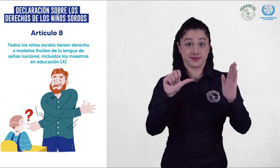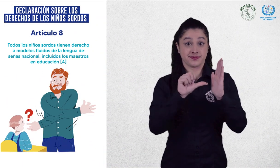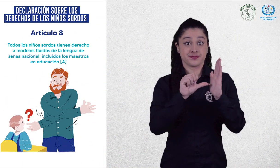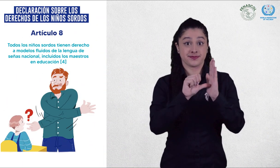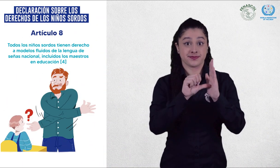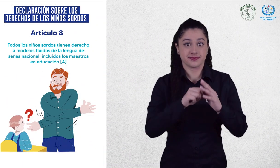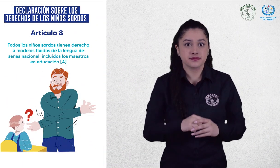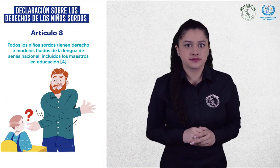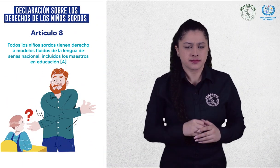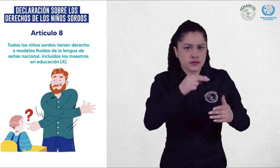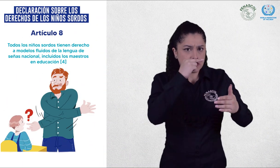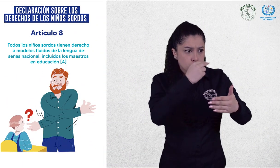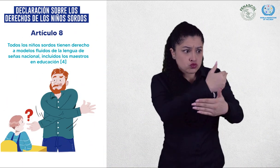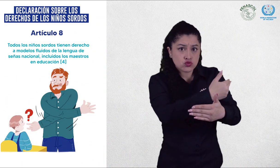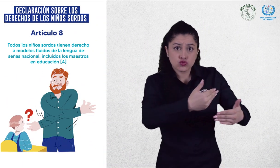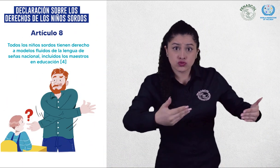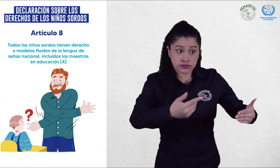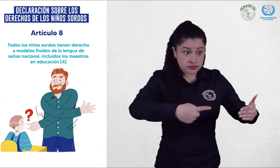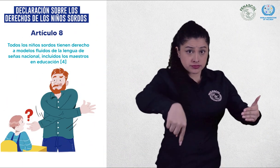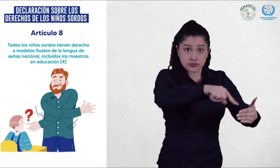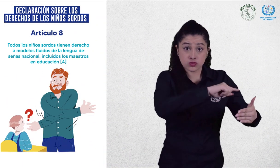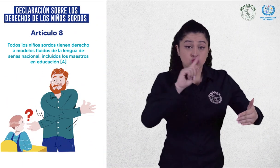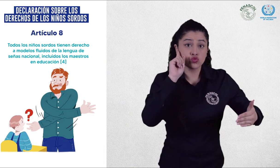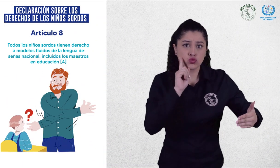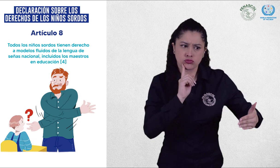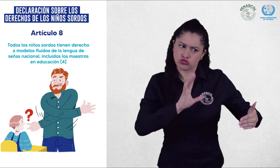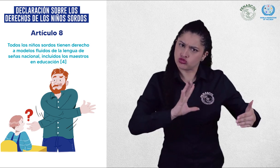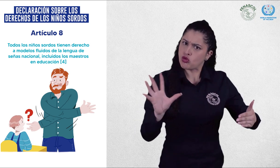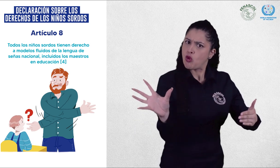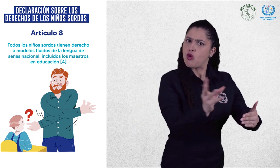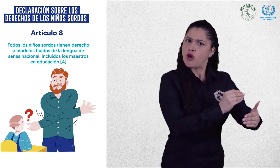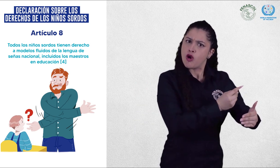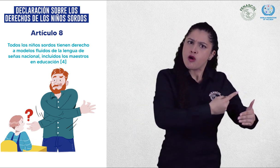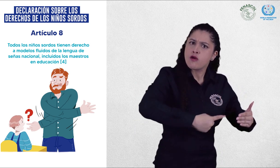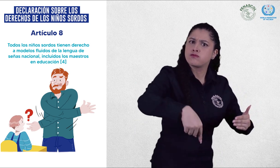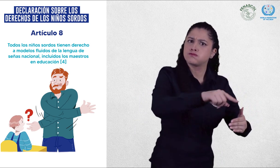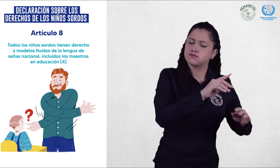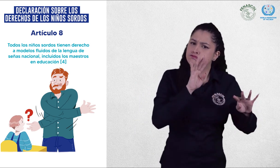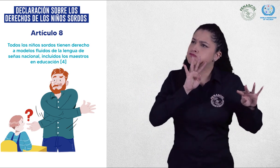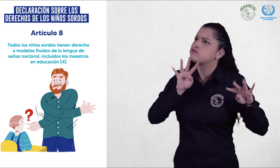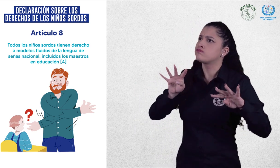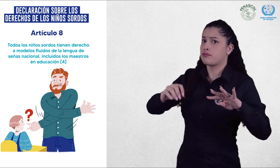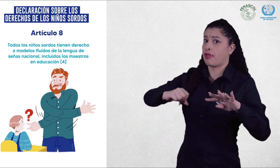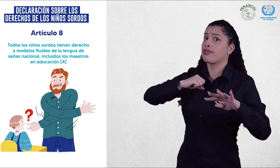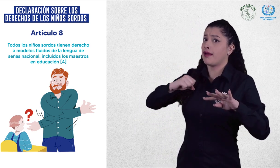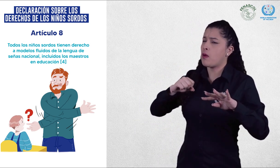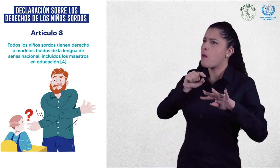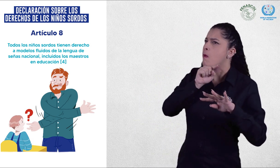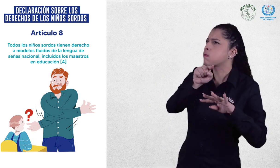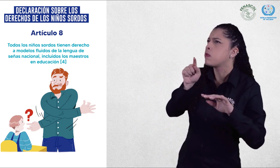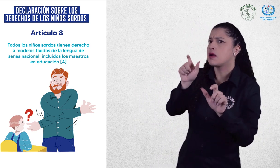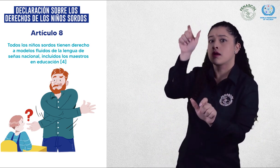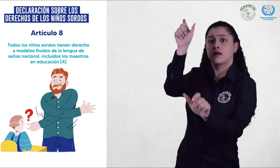Artículo 8. Todos los niños sordos tienen derecho a modelos fluidos de la lengua de señas